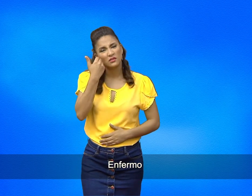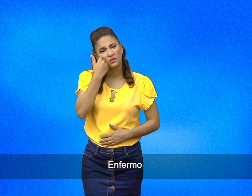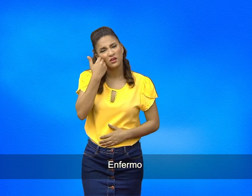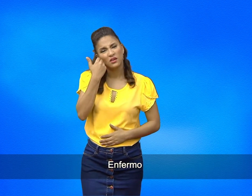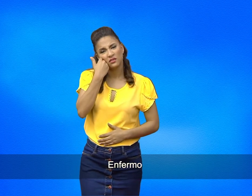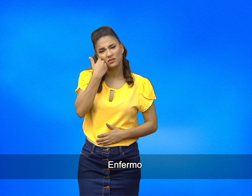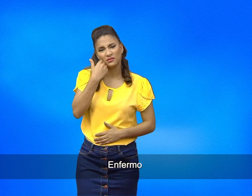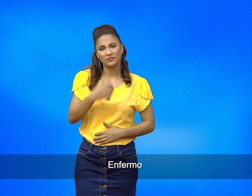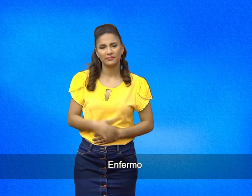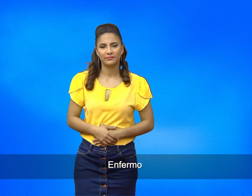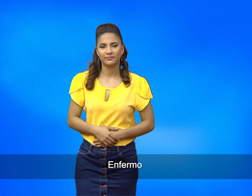enfermo